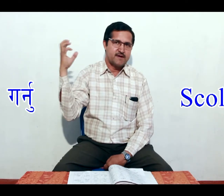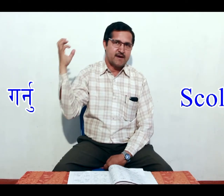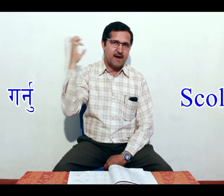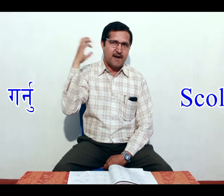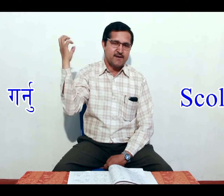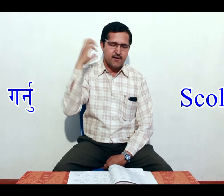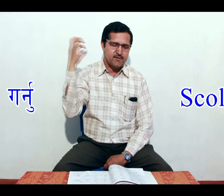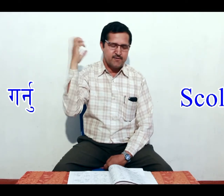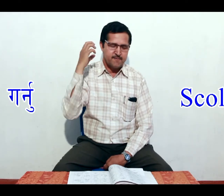गाली गर्नु,